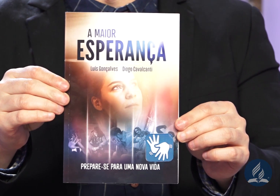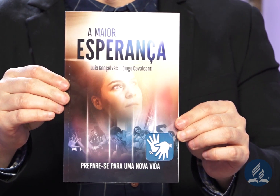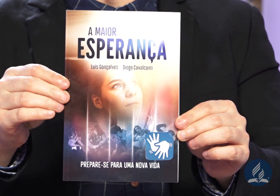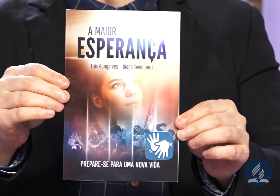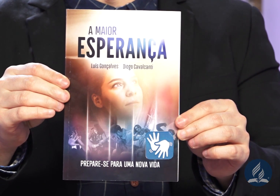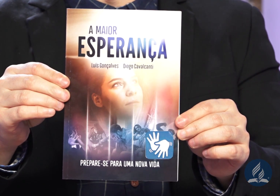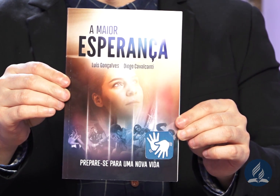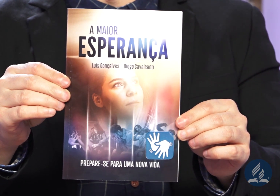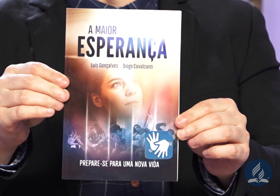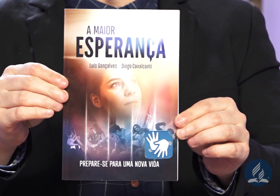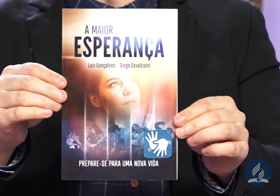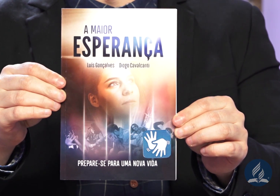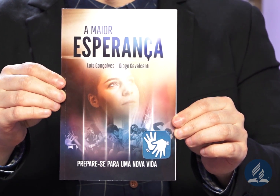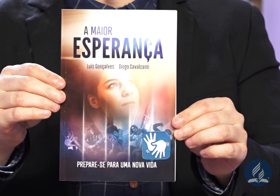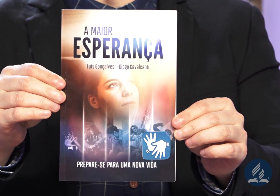Este é o livro.